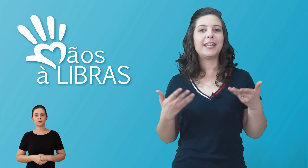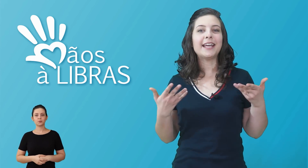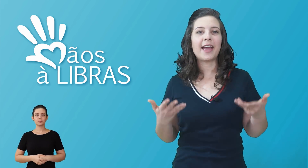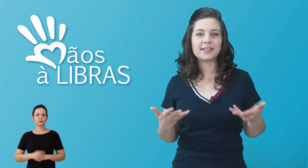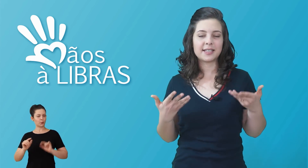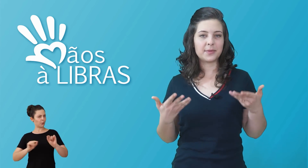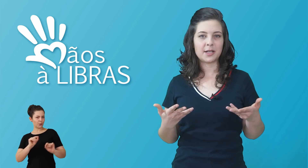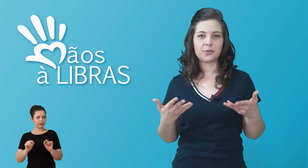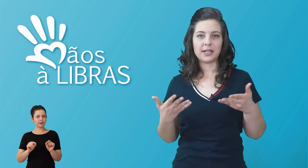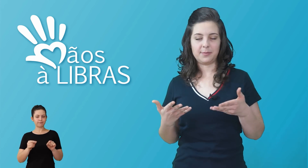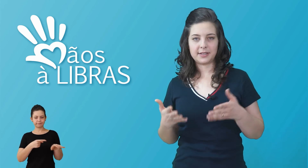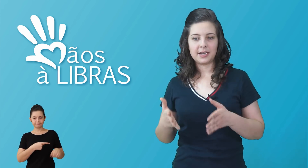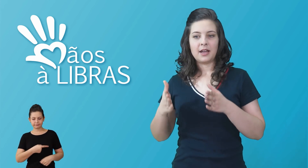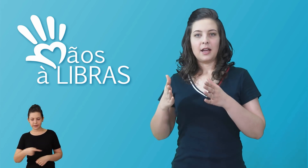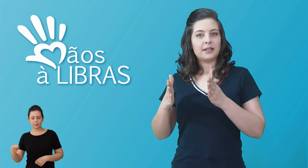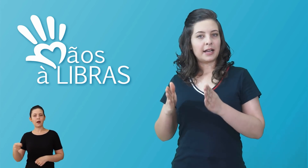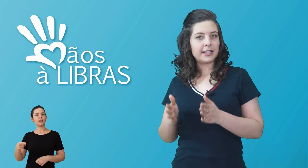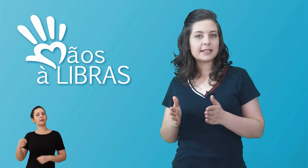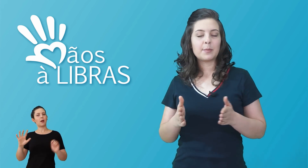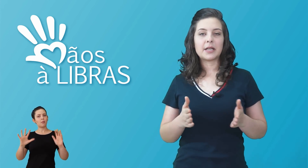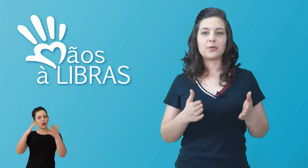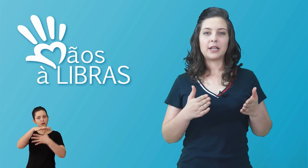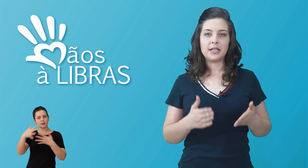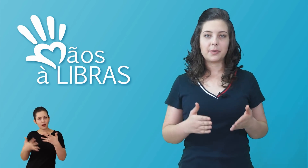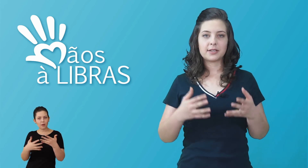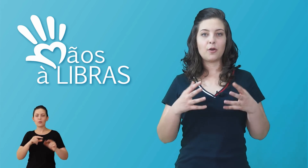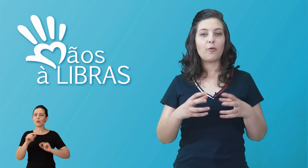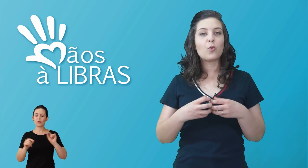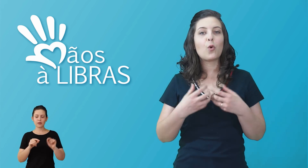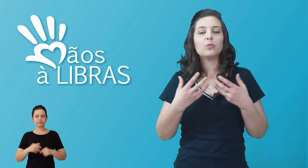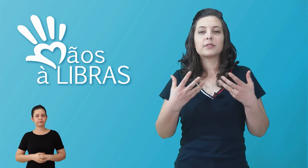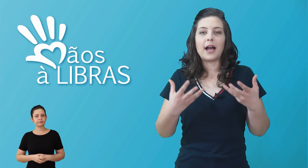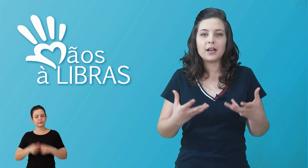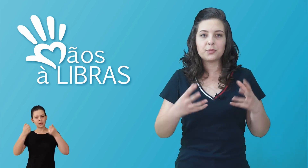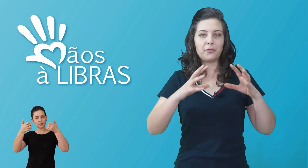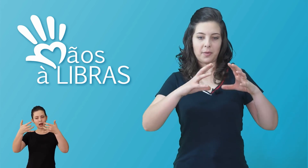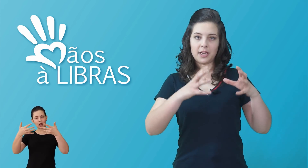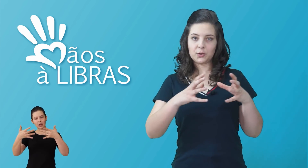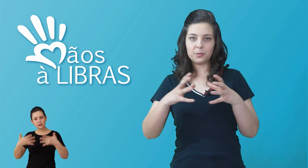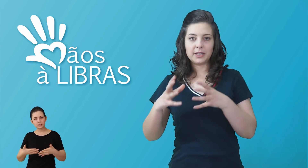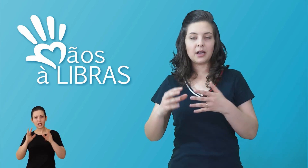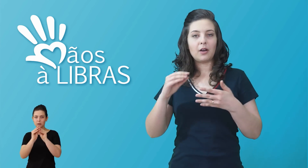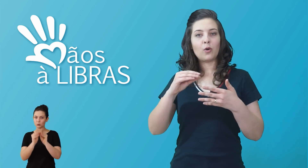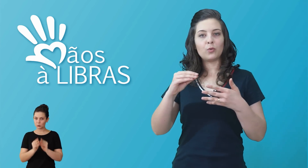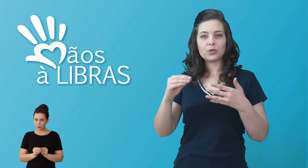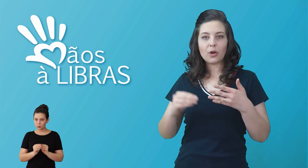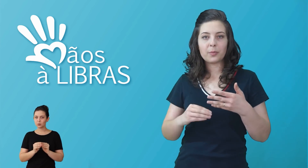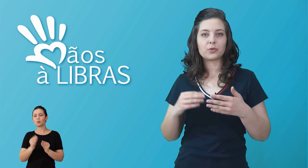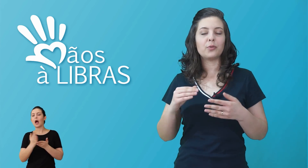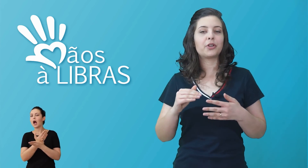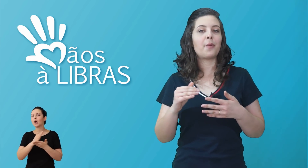E o que é a Semana Mãos a Libras? Aqui na Semana Mãos a Libras eu vou contar de uma forma resumida